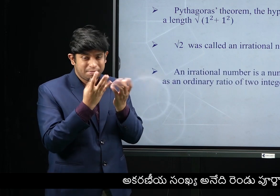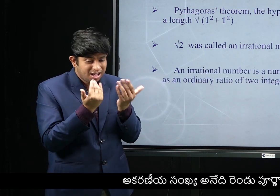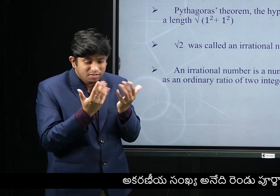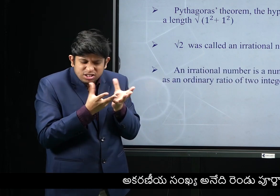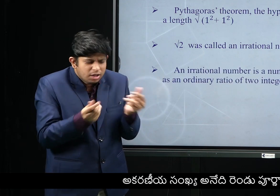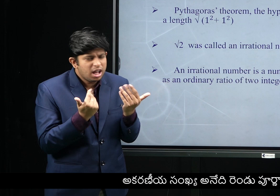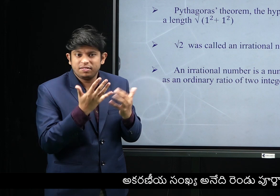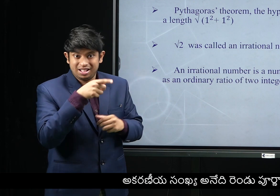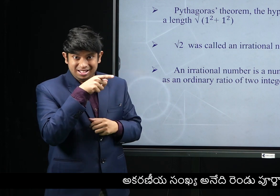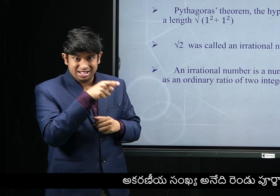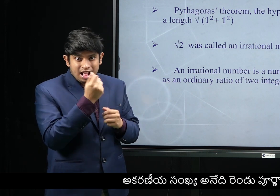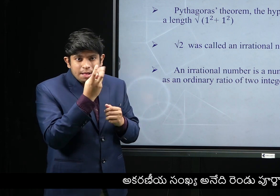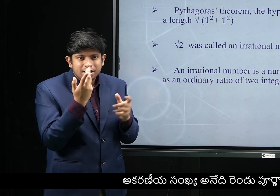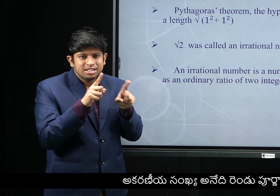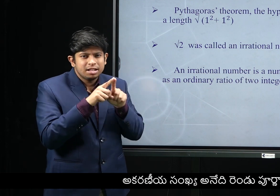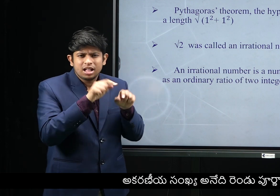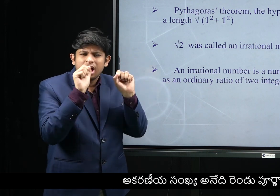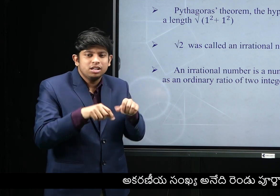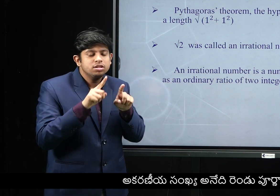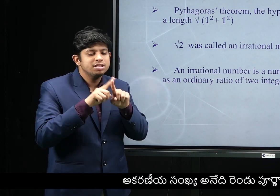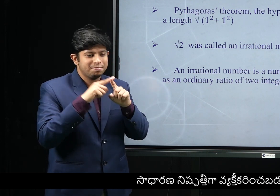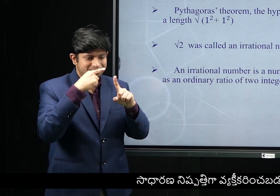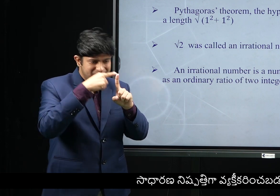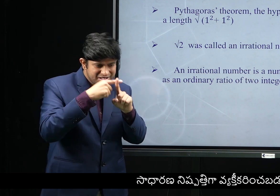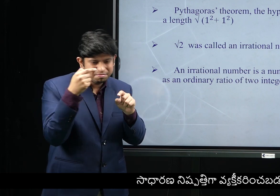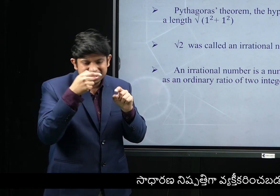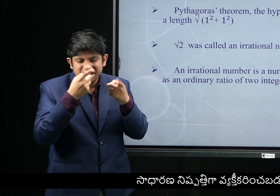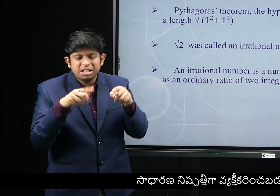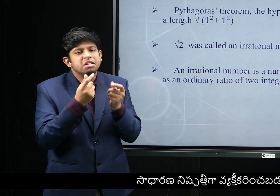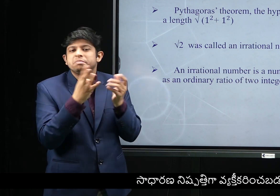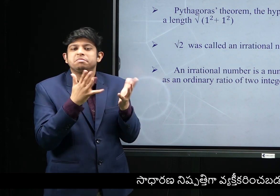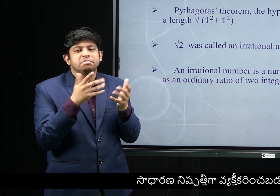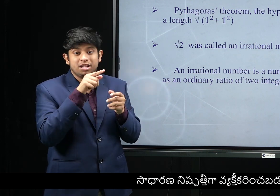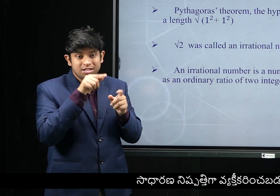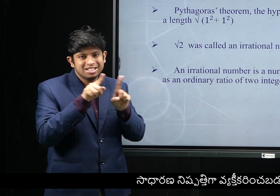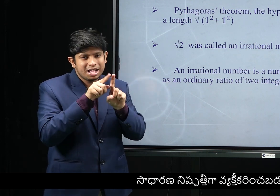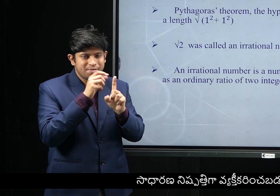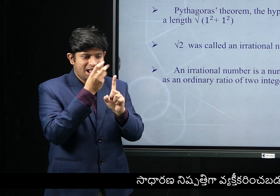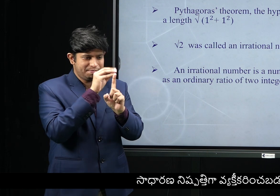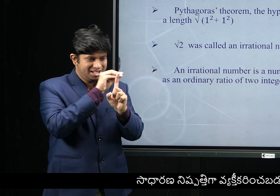ఆకర్షణీయ సంఖ్య అనేది రెండు పూర్ణాంకాల యొక్క సాధారణ నిష్పత్తిగా వ్యక్తీకరించబడిన సంఖ్య.